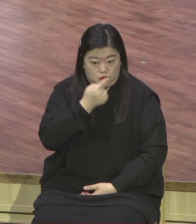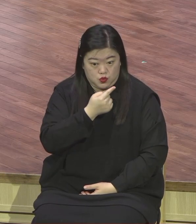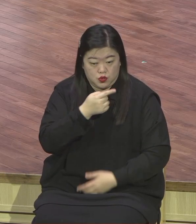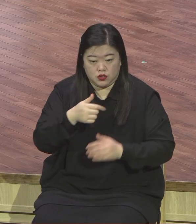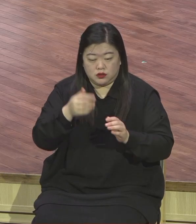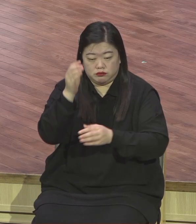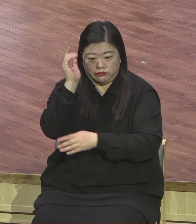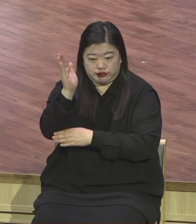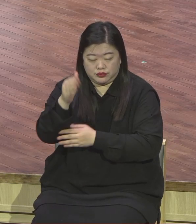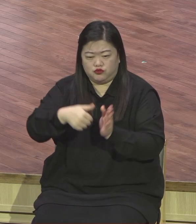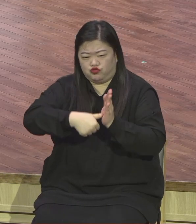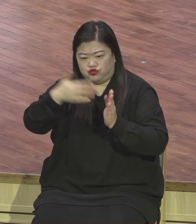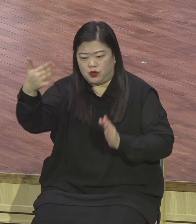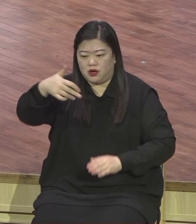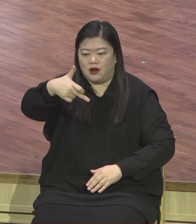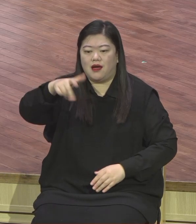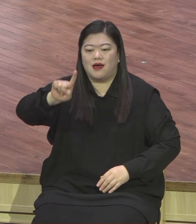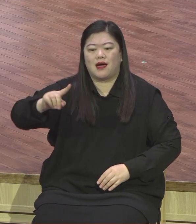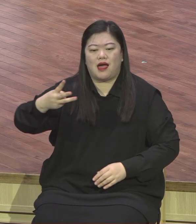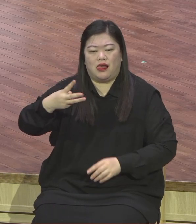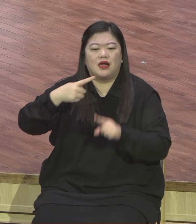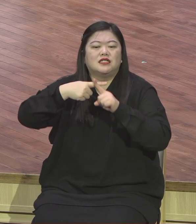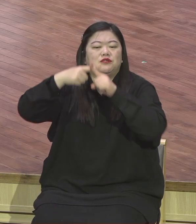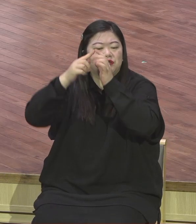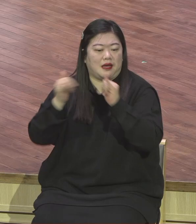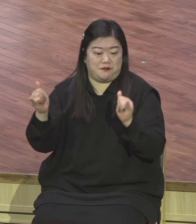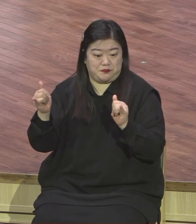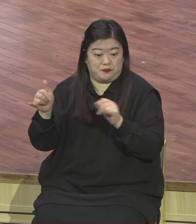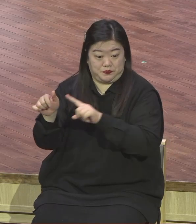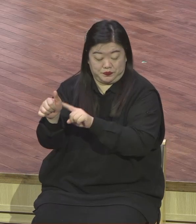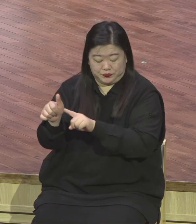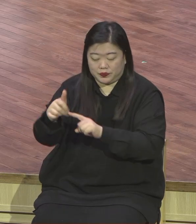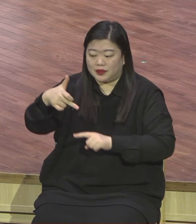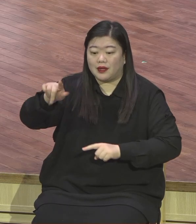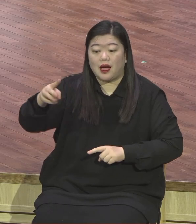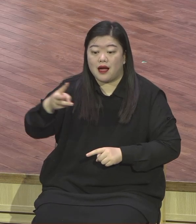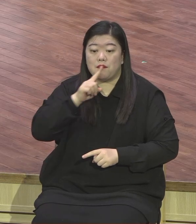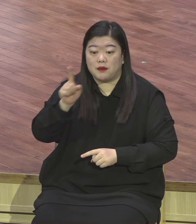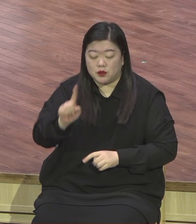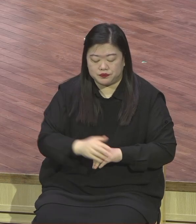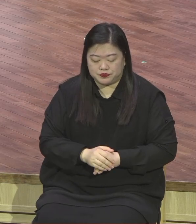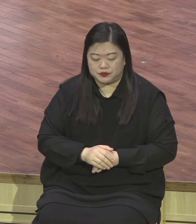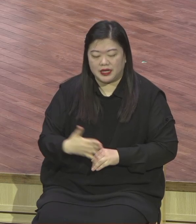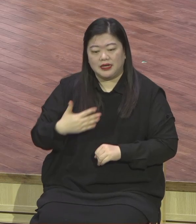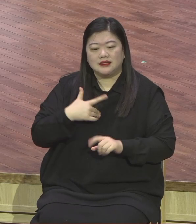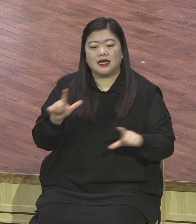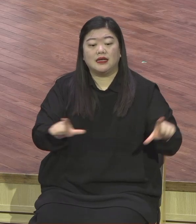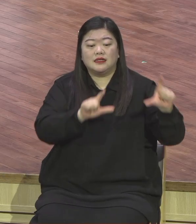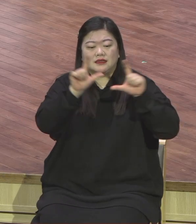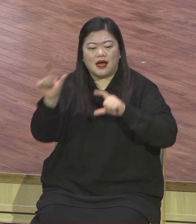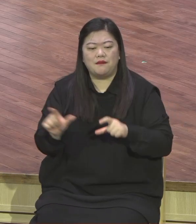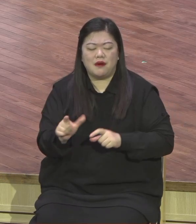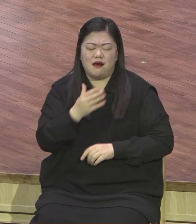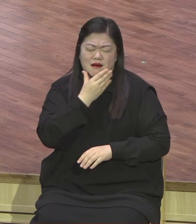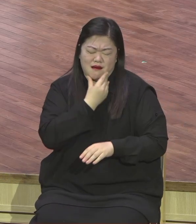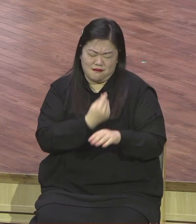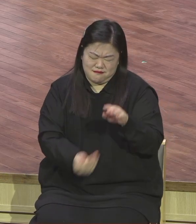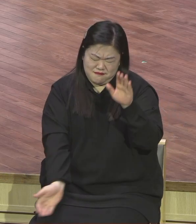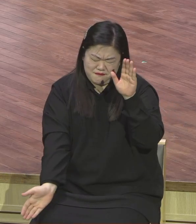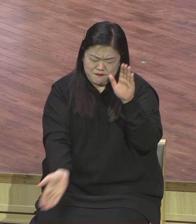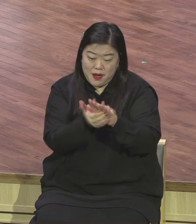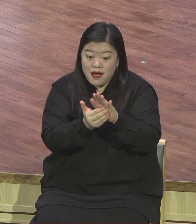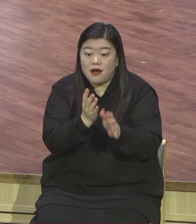힐티라는 이름을 말했습니다 인생 최고의 날은 자기 인생의 사명을